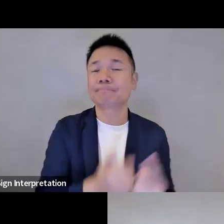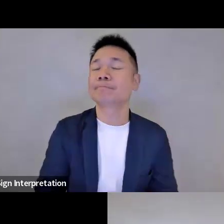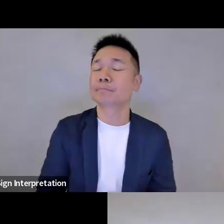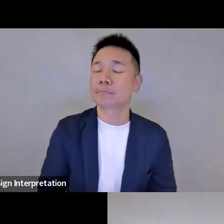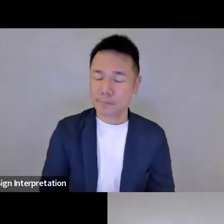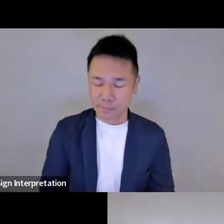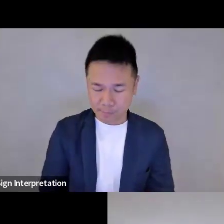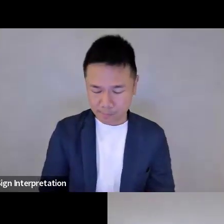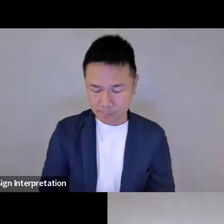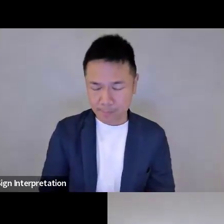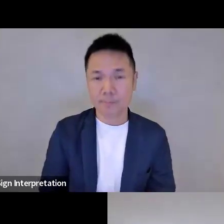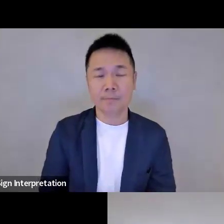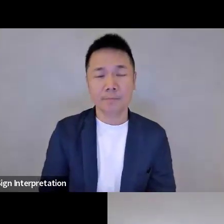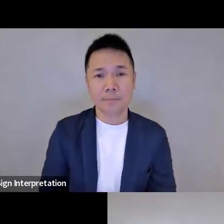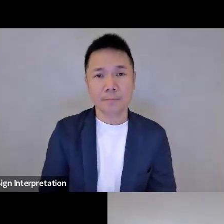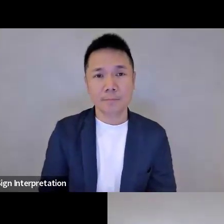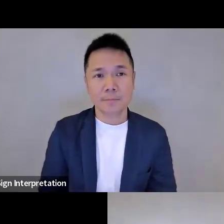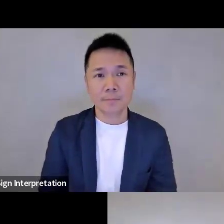弱势